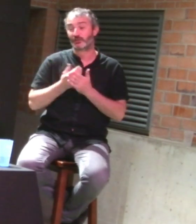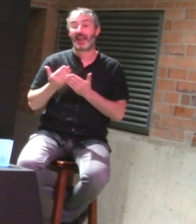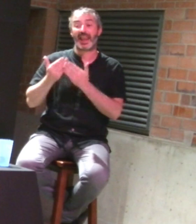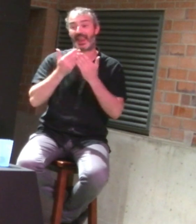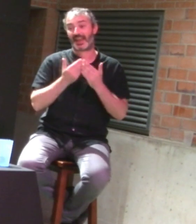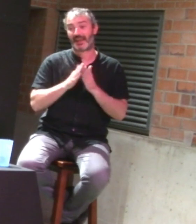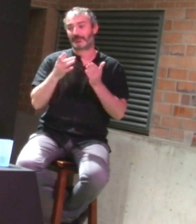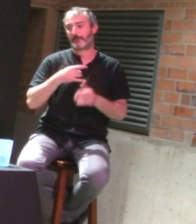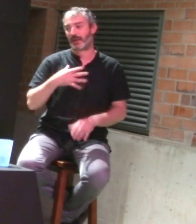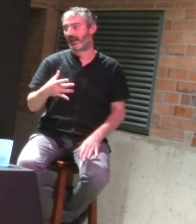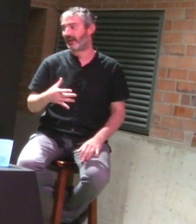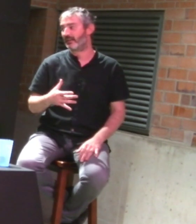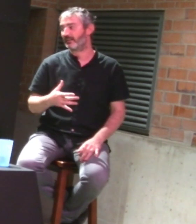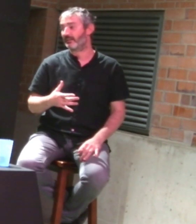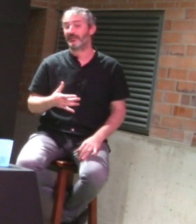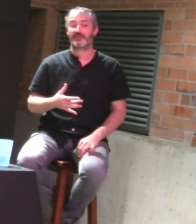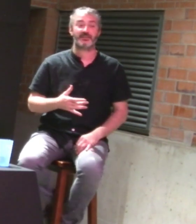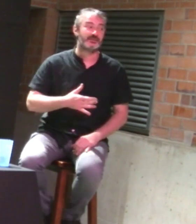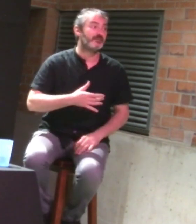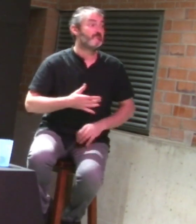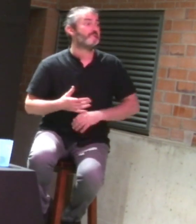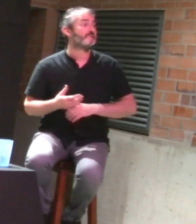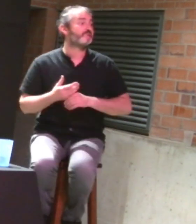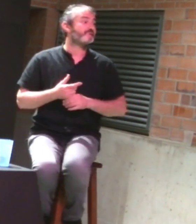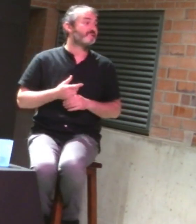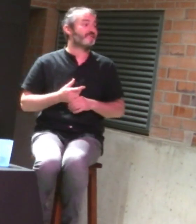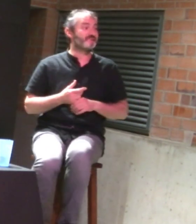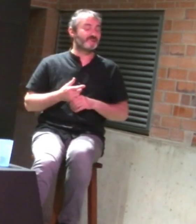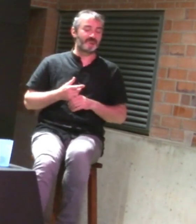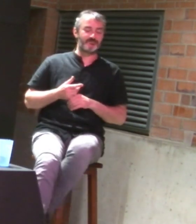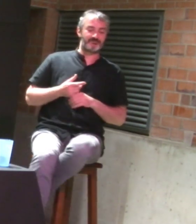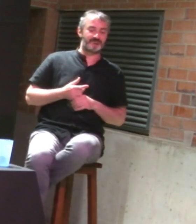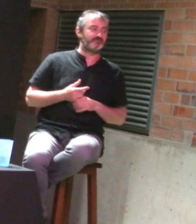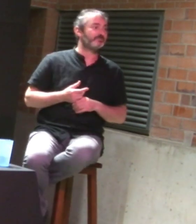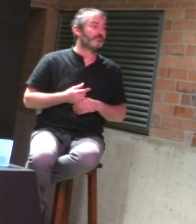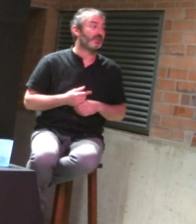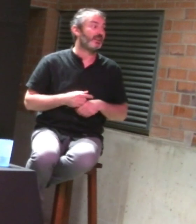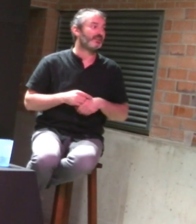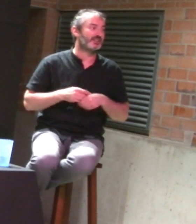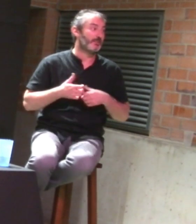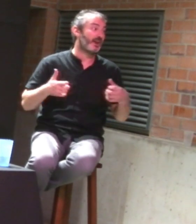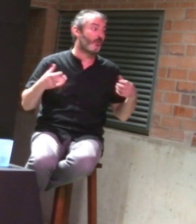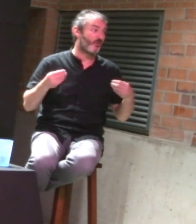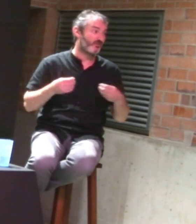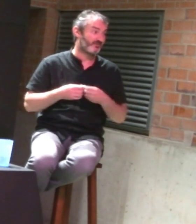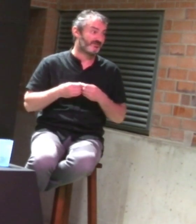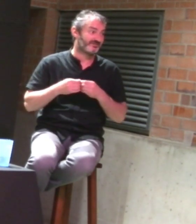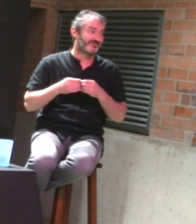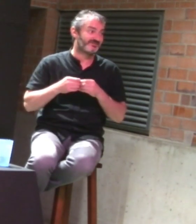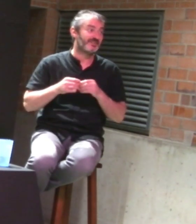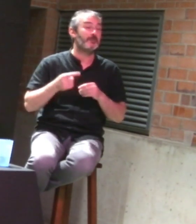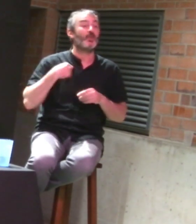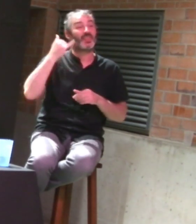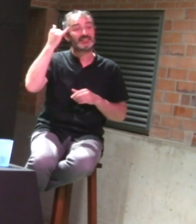la revista Blanca. Com us dic, això tirarà endavant i fixeu-vos bé perquè quan a Barcelona apareguin els